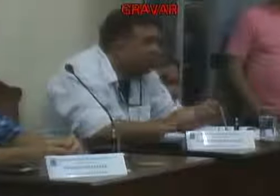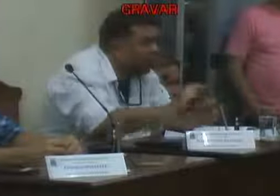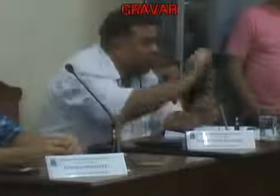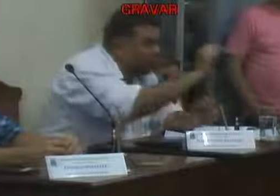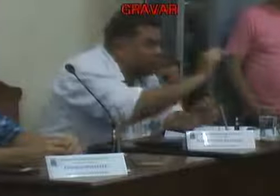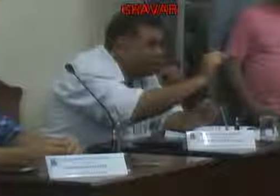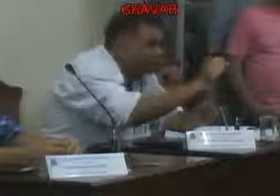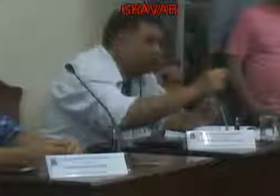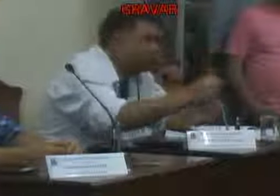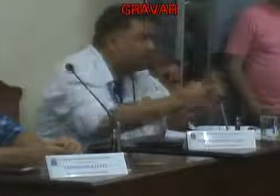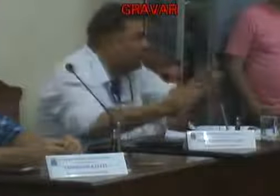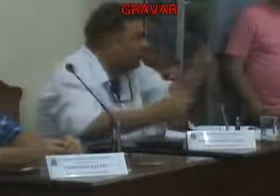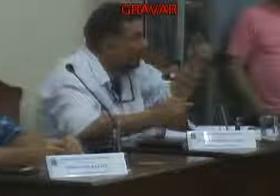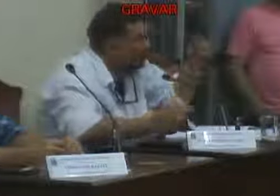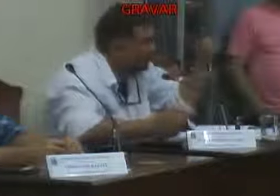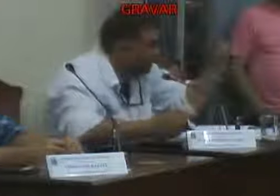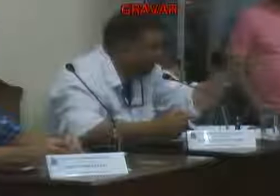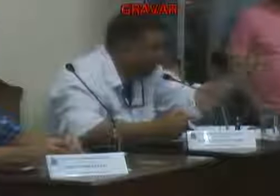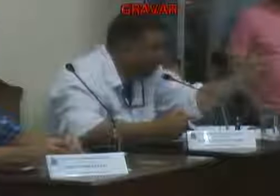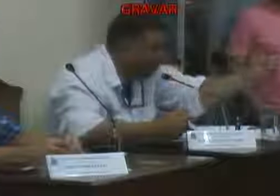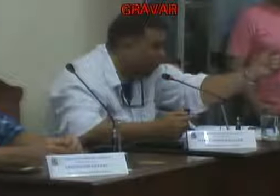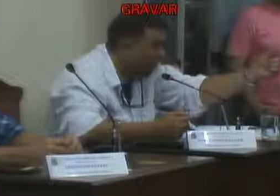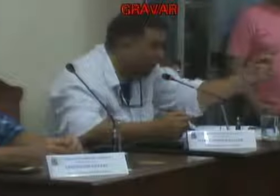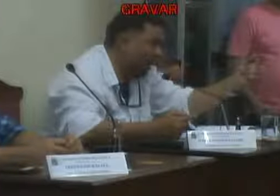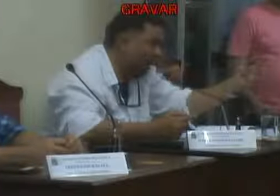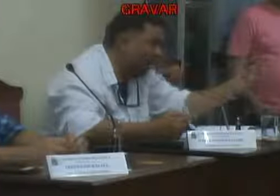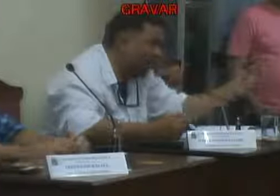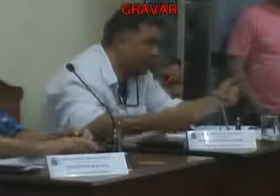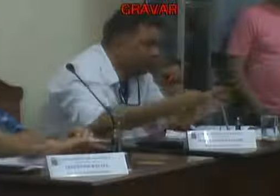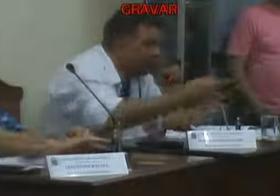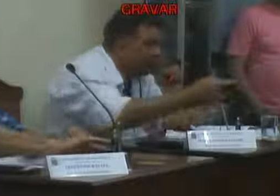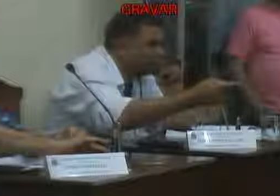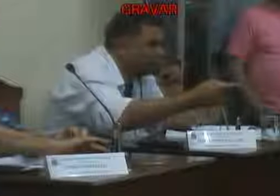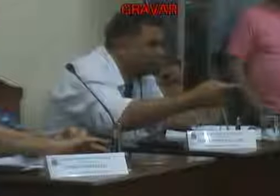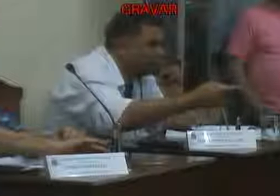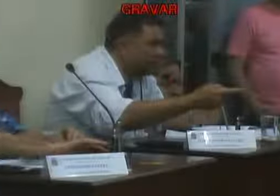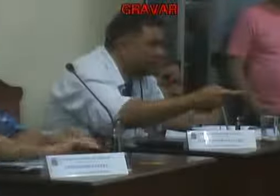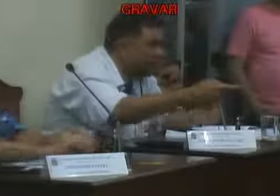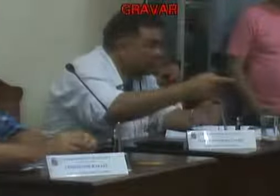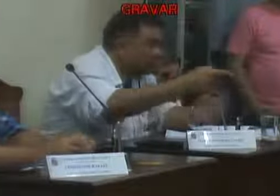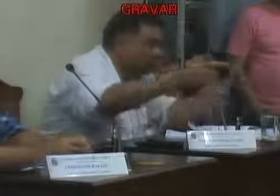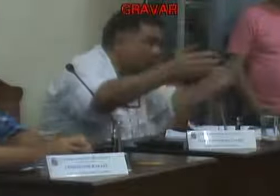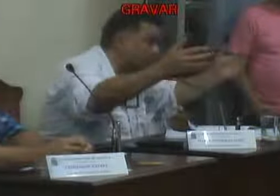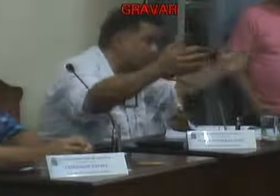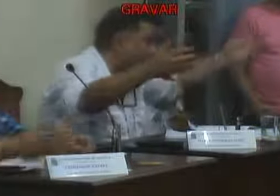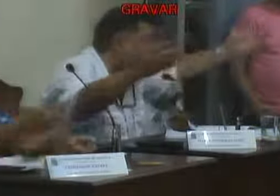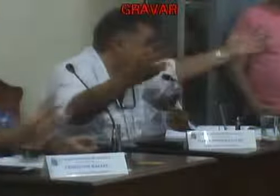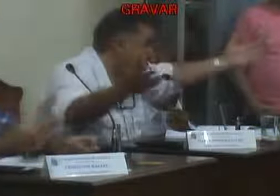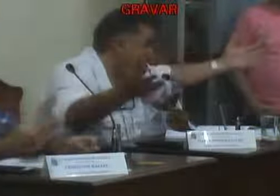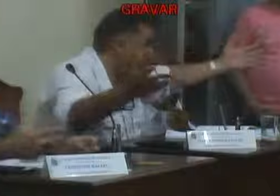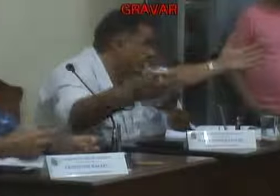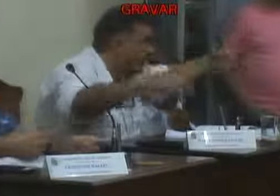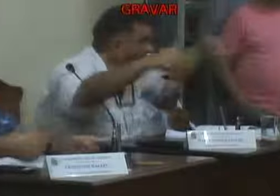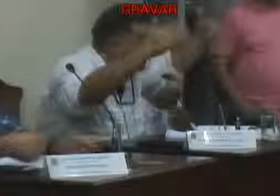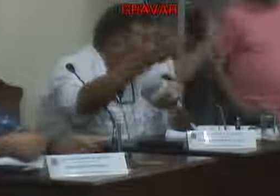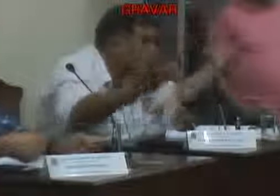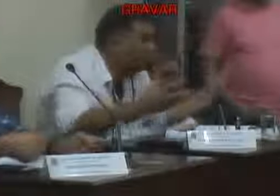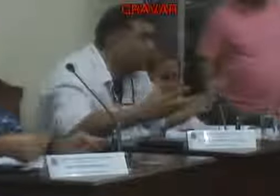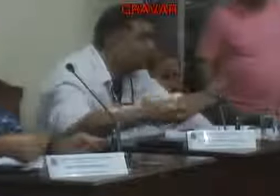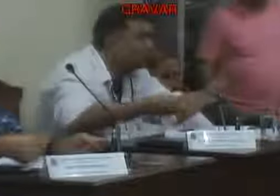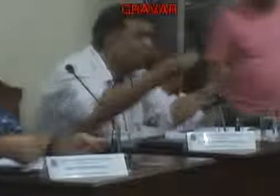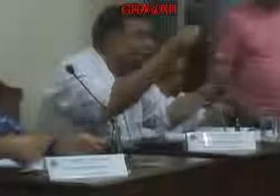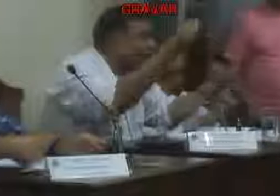um valor mínimo, por exemplo, se achasse um copo e uma garrafa, uma UFIVA, se achasse 200, acharia.